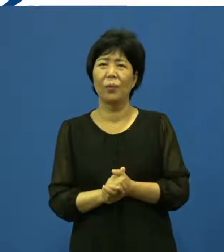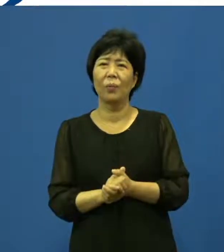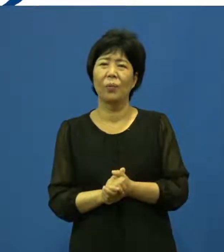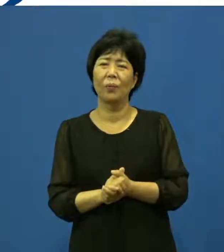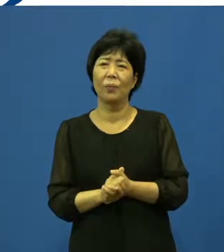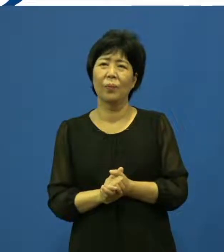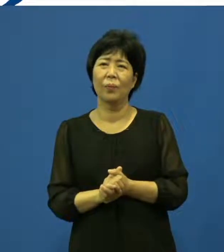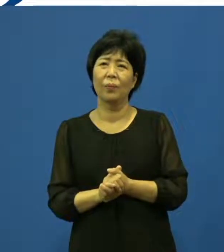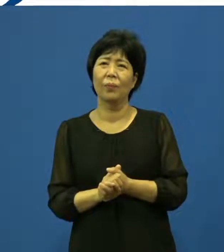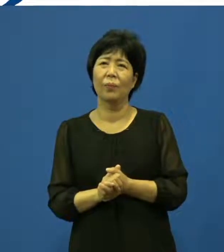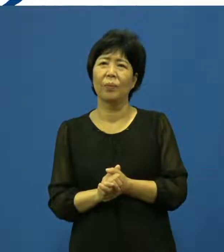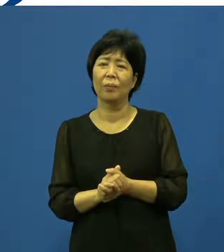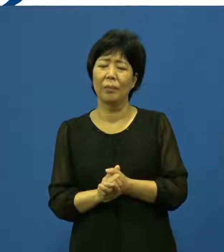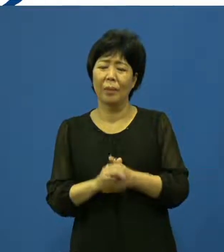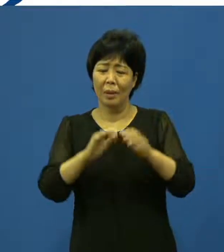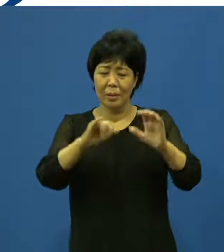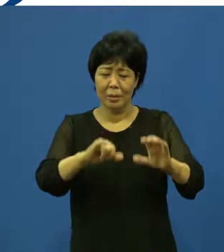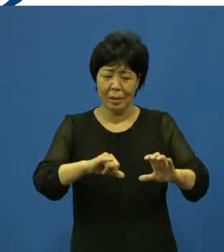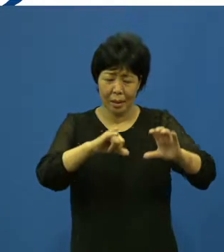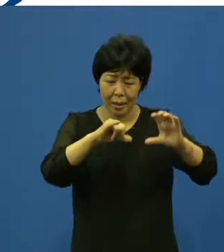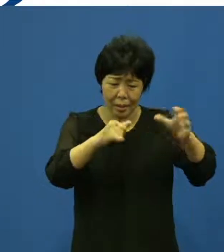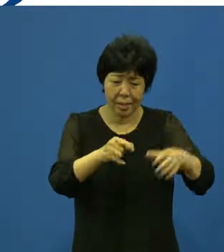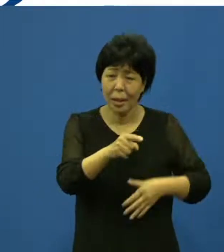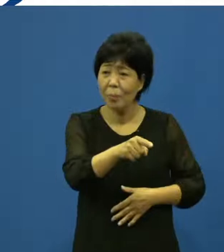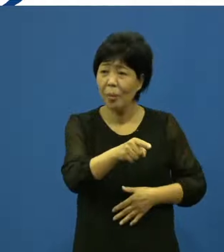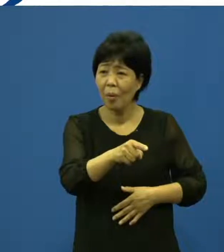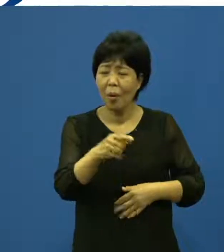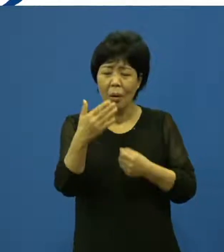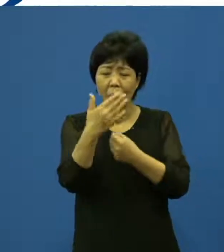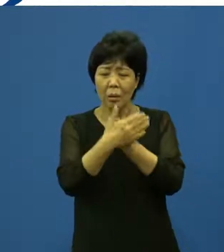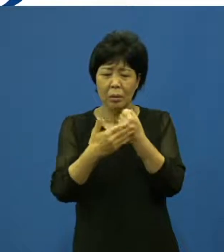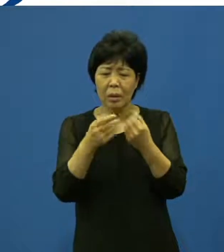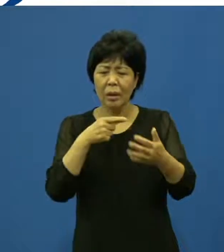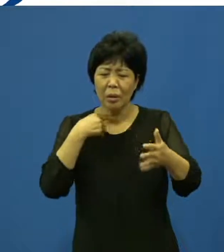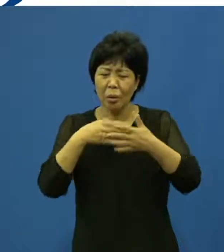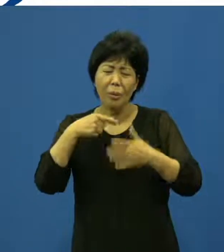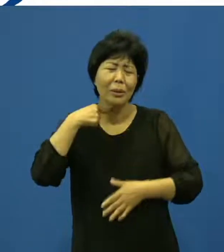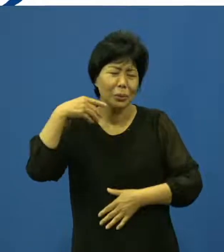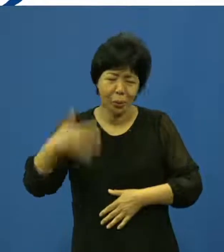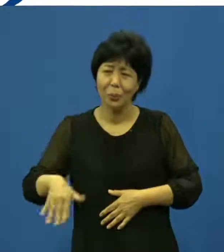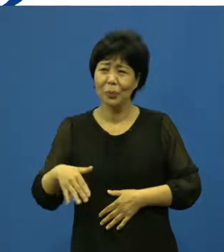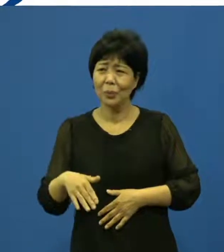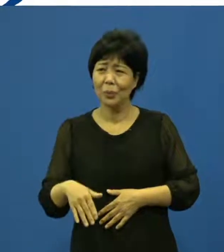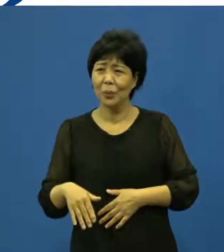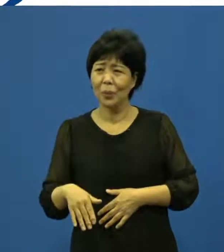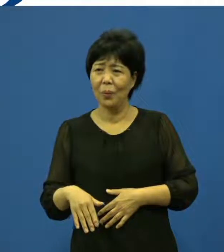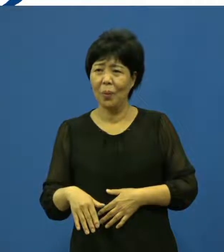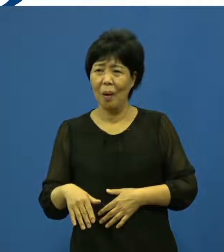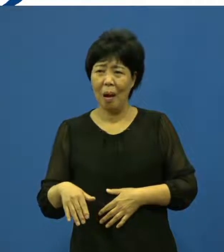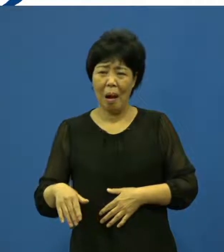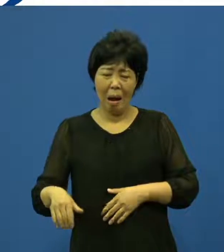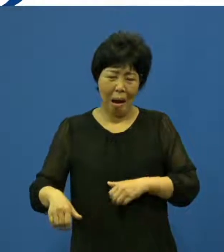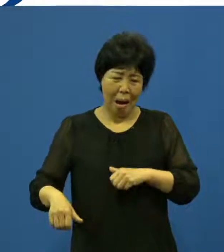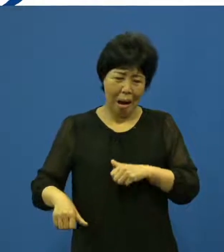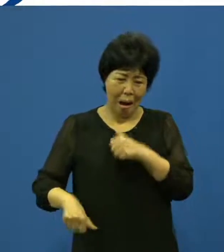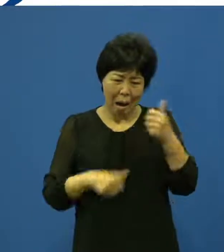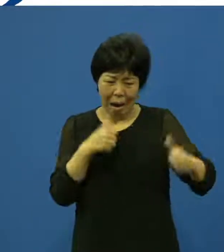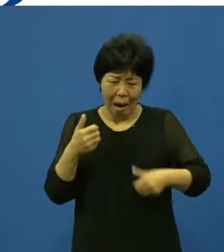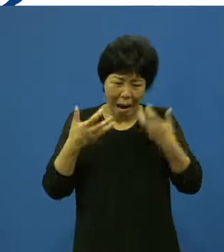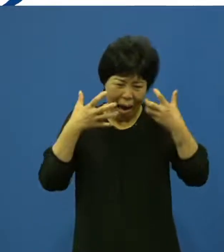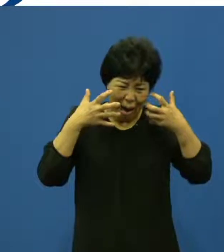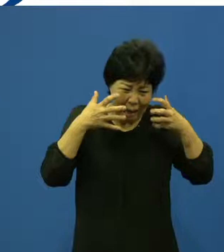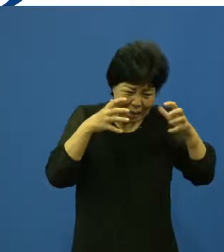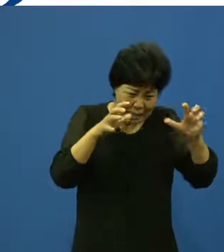아니, 은혜가 뭔지를 한 번도 맛본 적이 없는 사람들이에요. 죽고 죽이는 세상에 살아갑니다. 성난 사자처럼 서로 물고 뜯고 죽이는